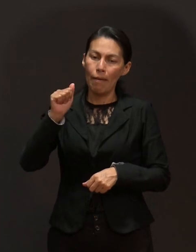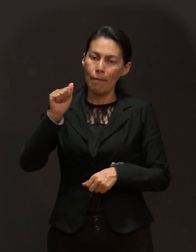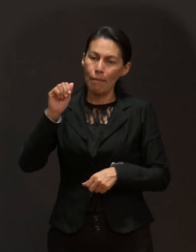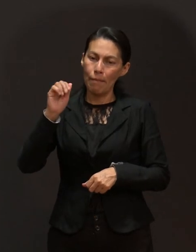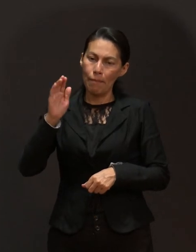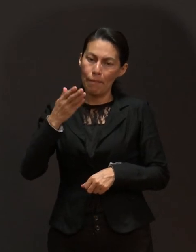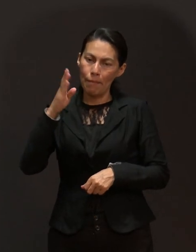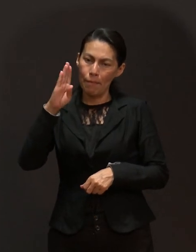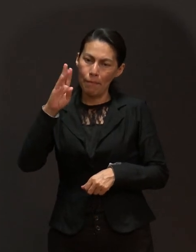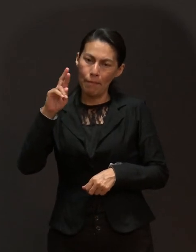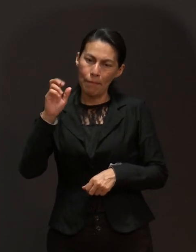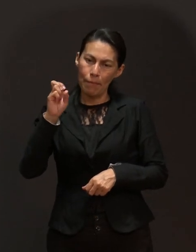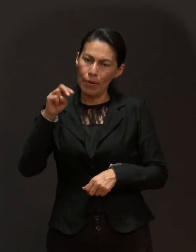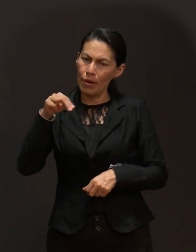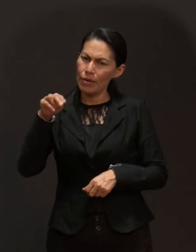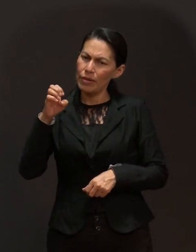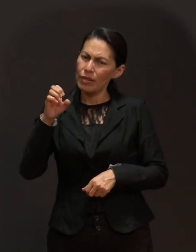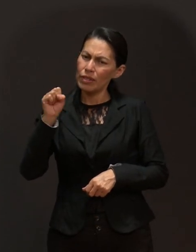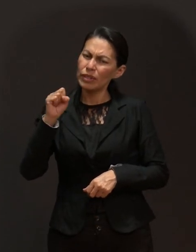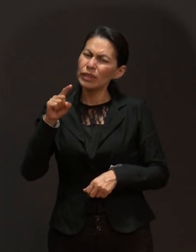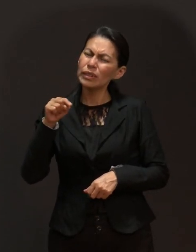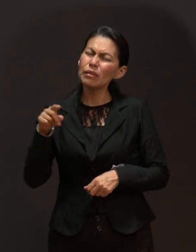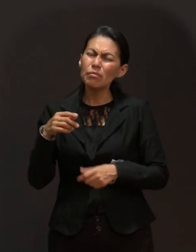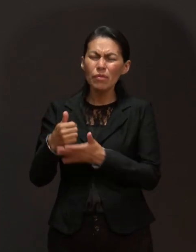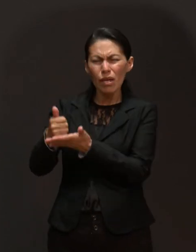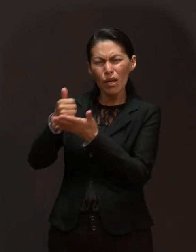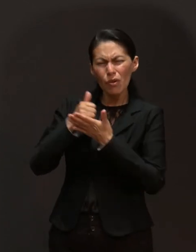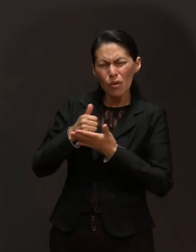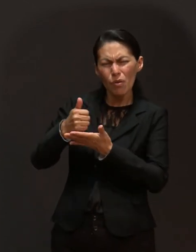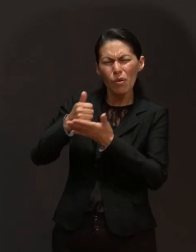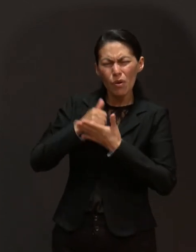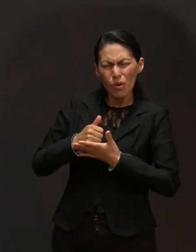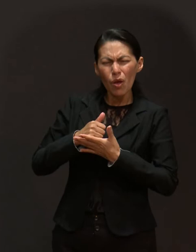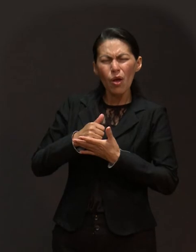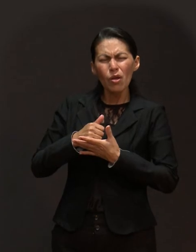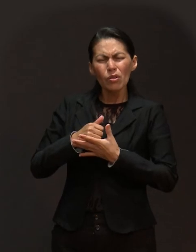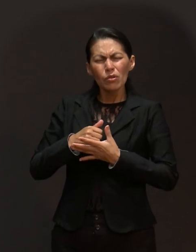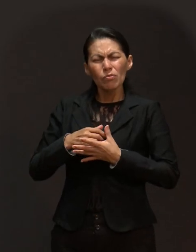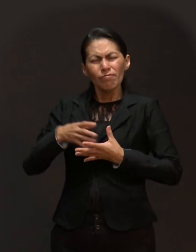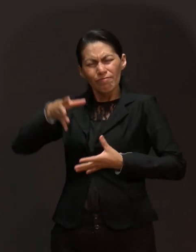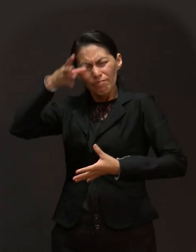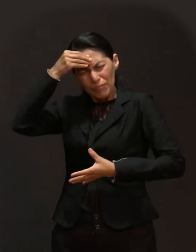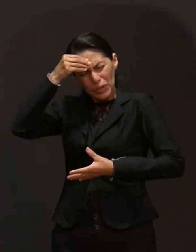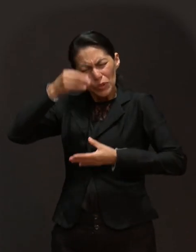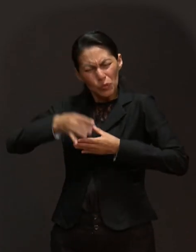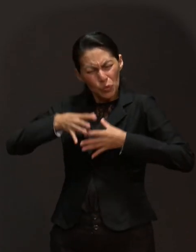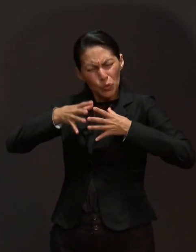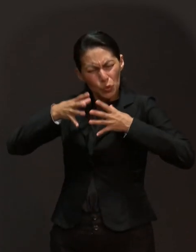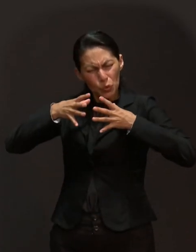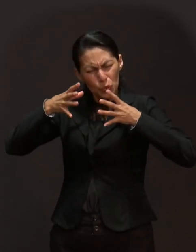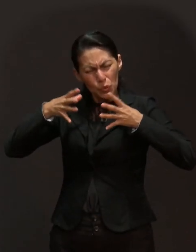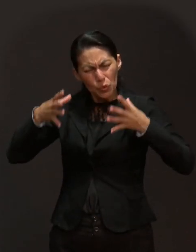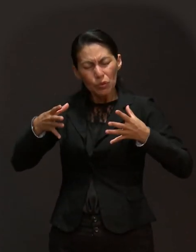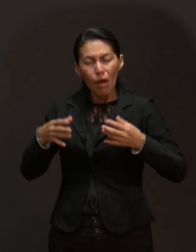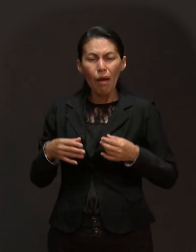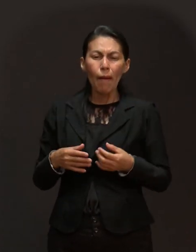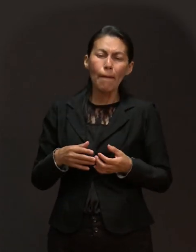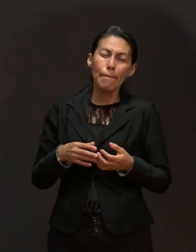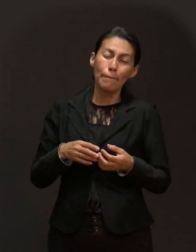que fue una piedra fundamental para que yo pueda desempeñarme y amar más el trabajo misionero